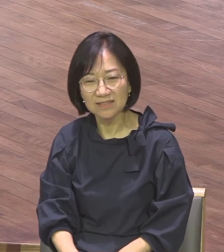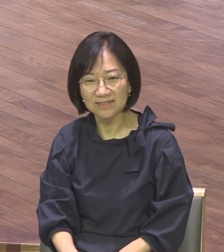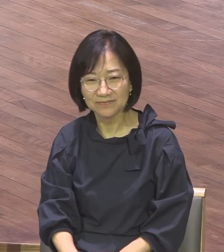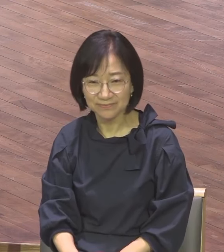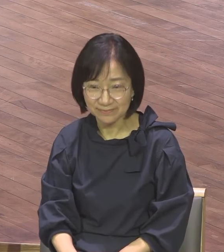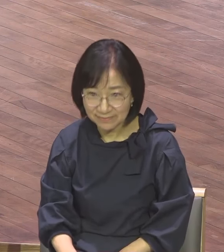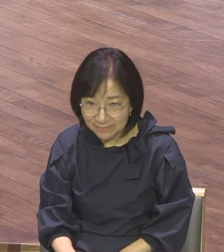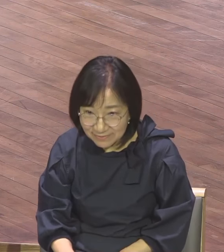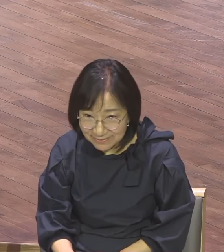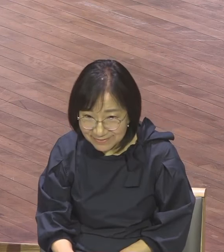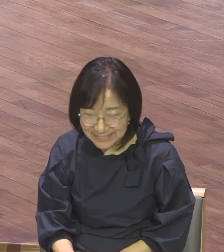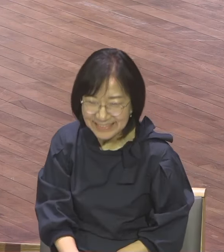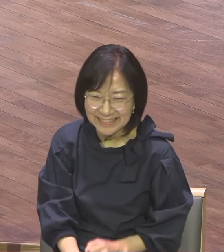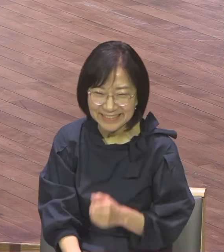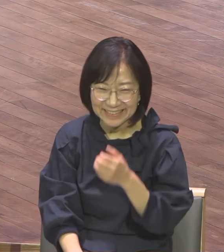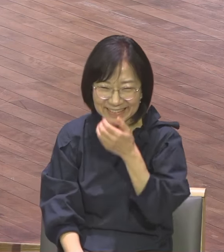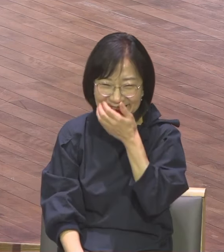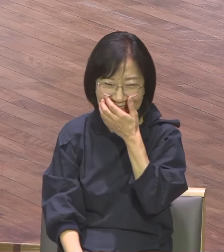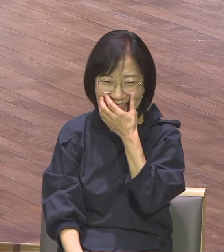아멘.